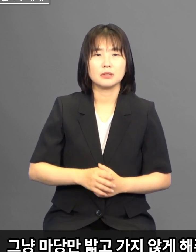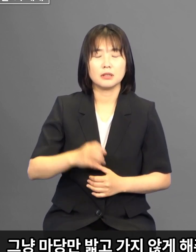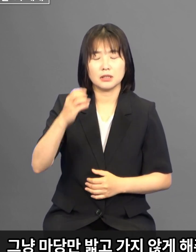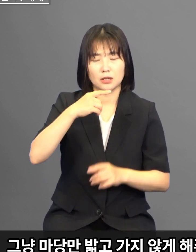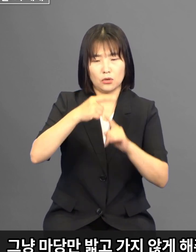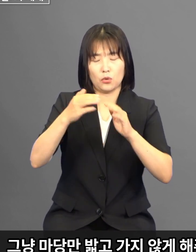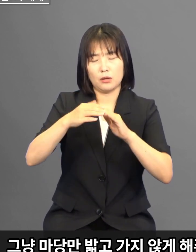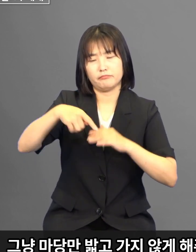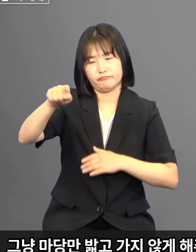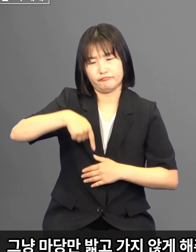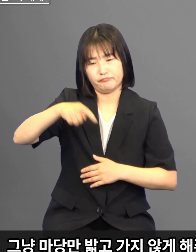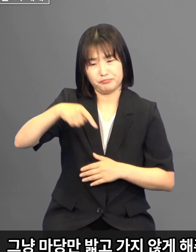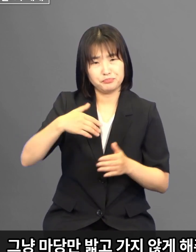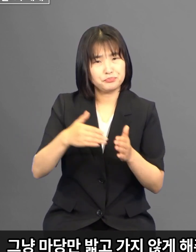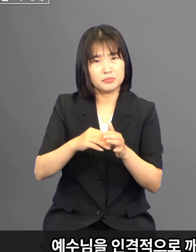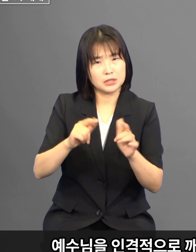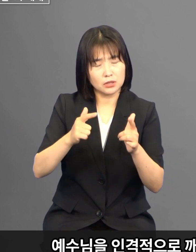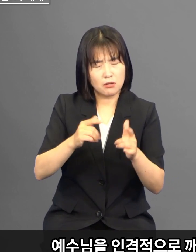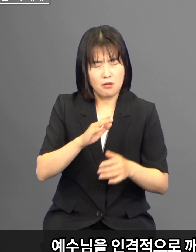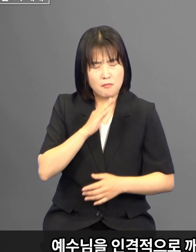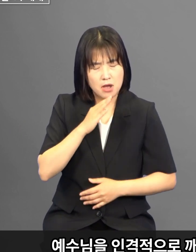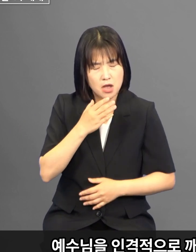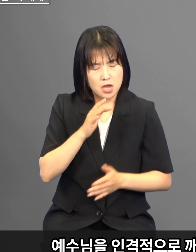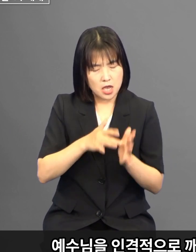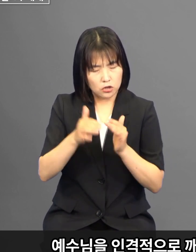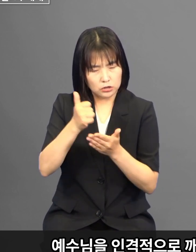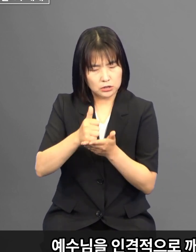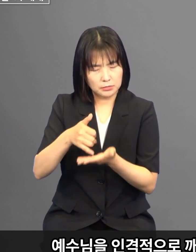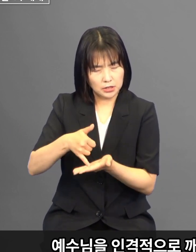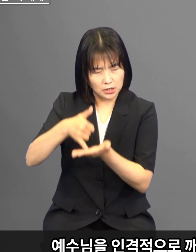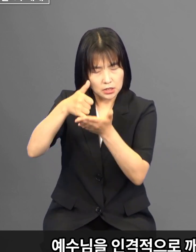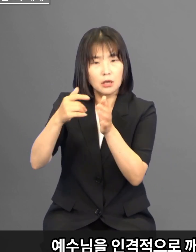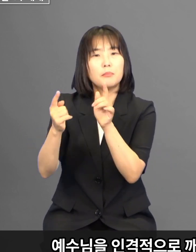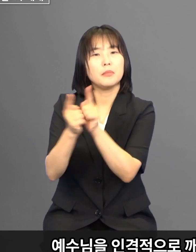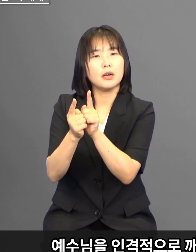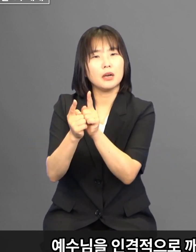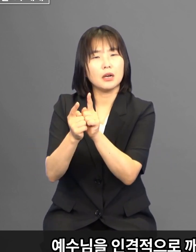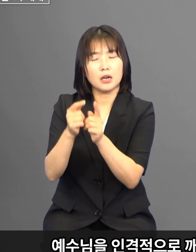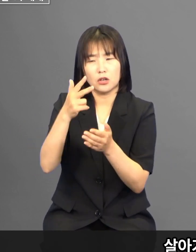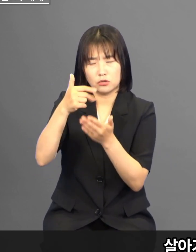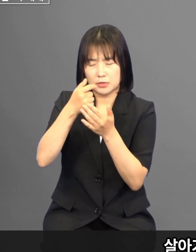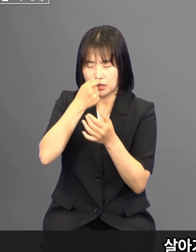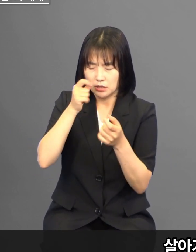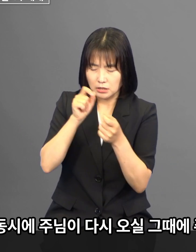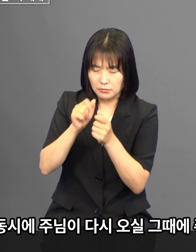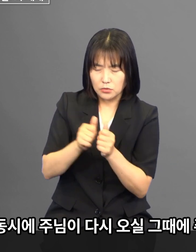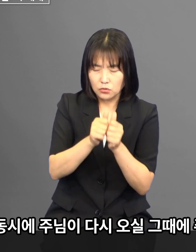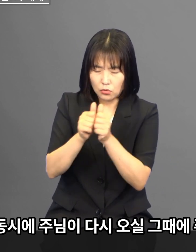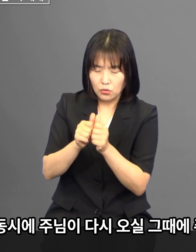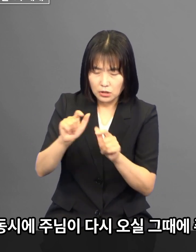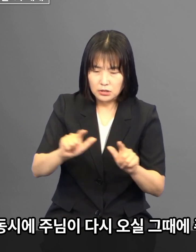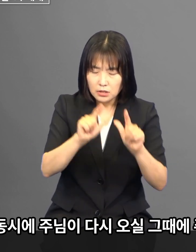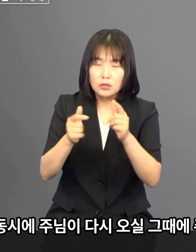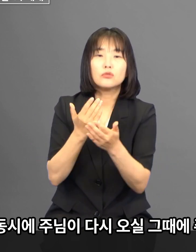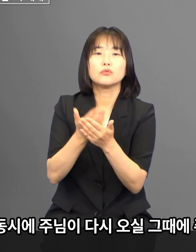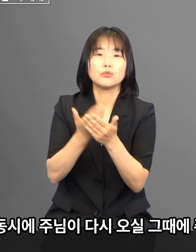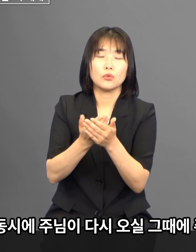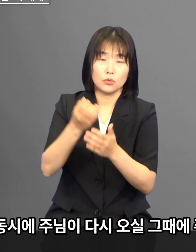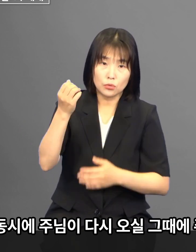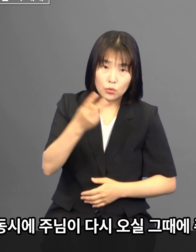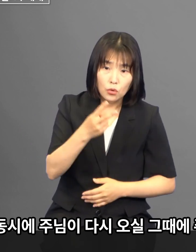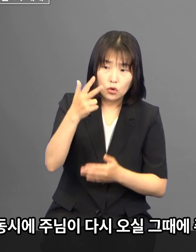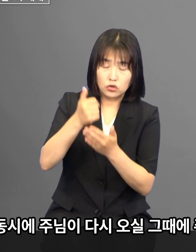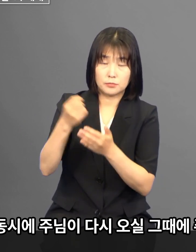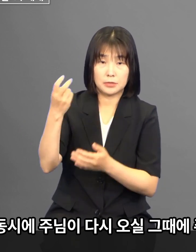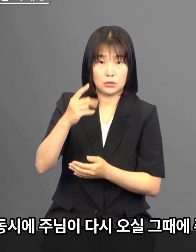해주시고, 정말 예수 그리스도의 복음을 듣고 예수님을 인격적으로 깨달아 주님과 친밀한 동행을 누리며 살아가게 해주십시오. 동시에 주님이 다시